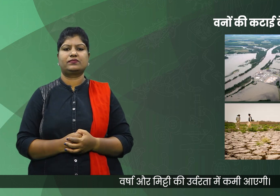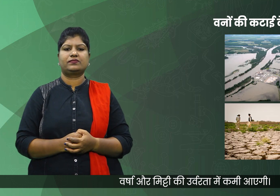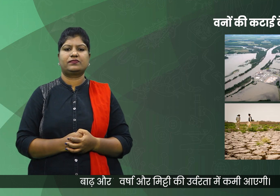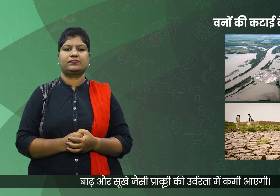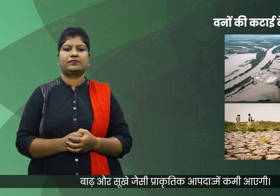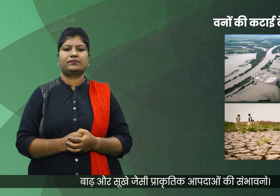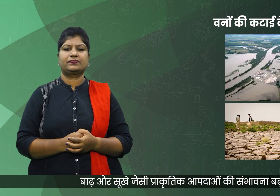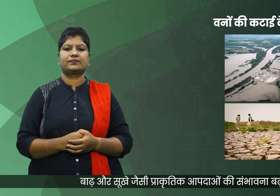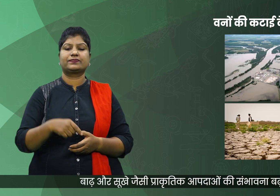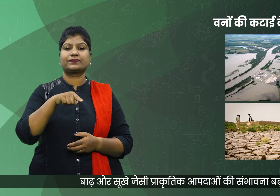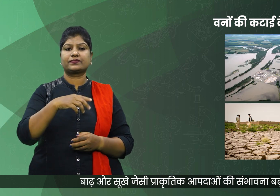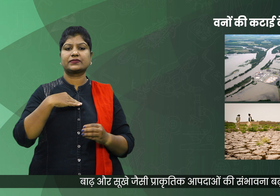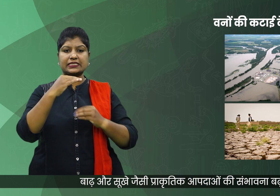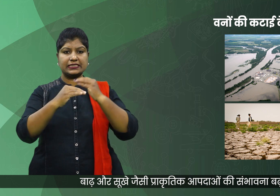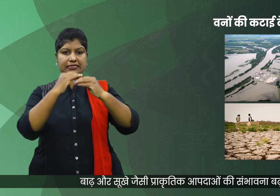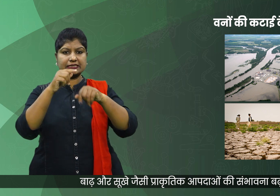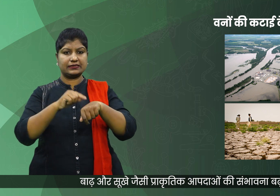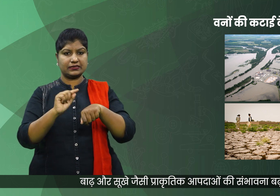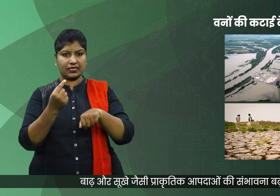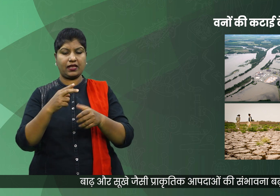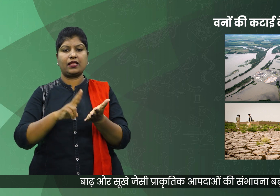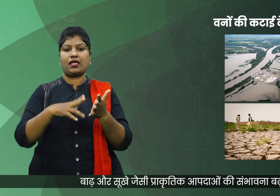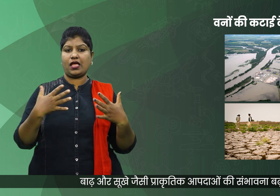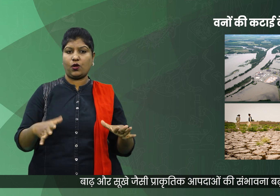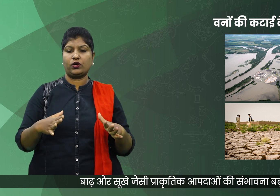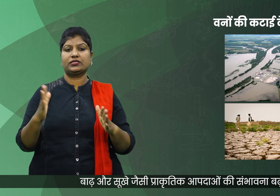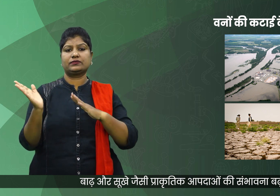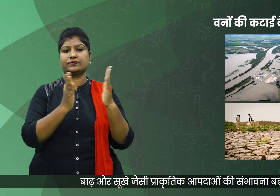बाढ़ और सूखे जैसी प्राकृतिक आपदाओ की संभाव ना बढ़ जाती